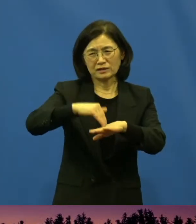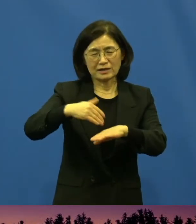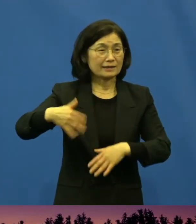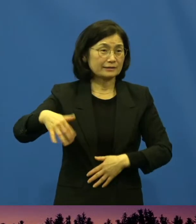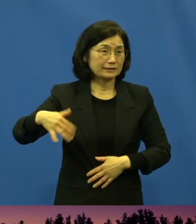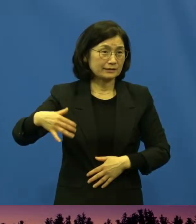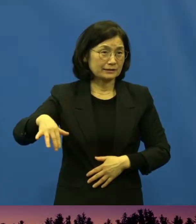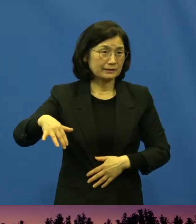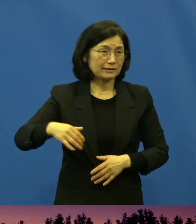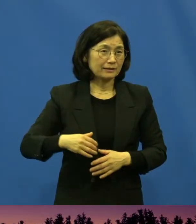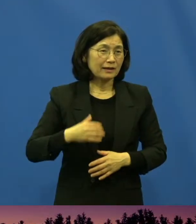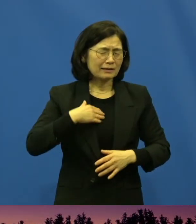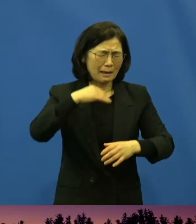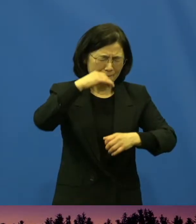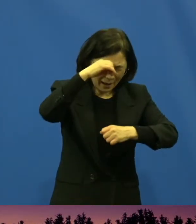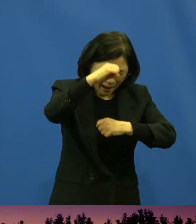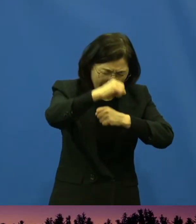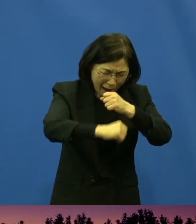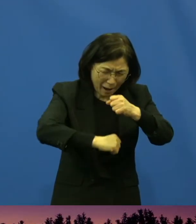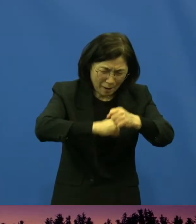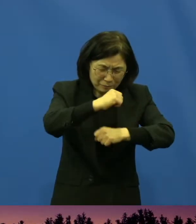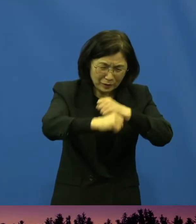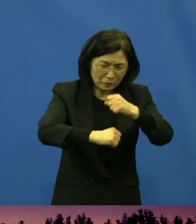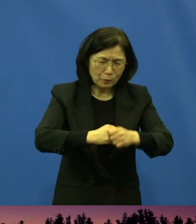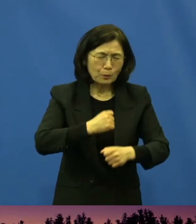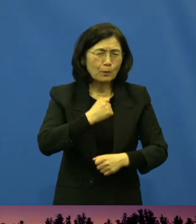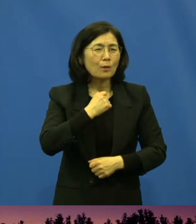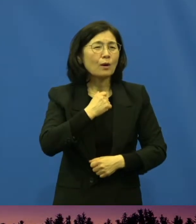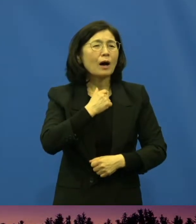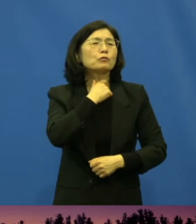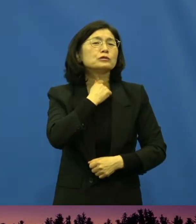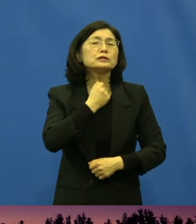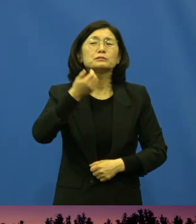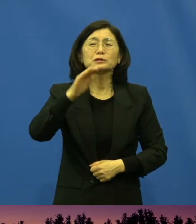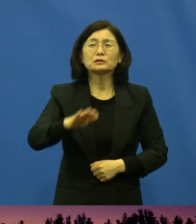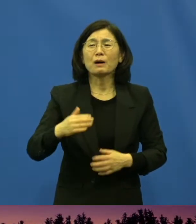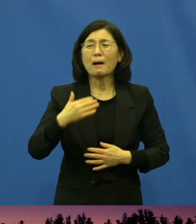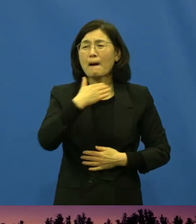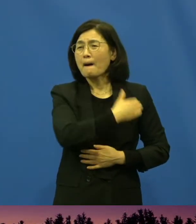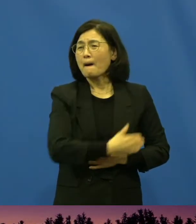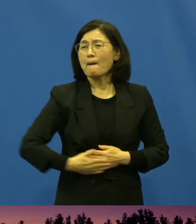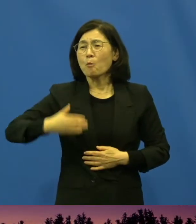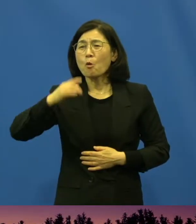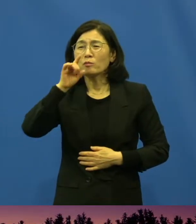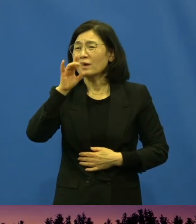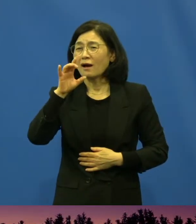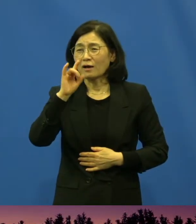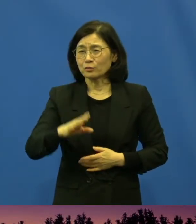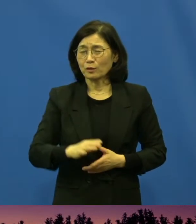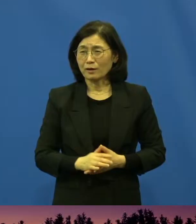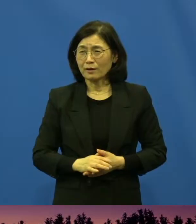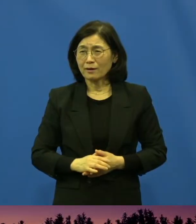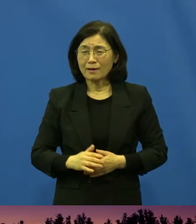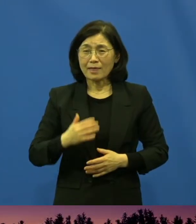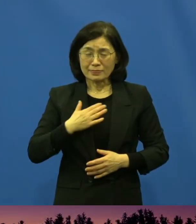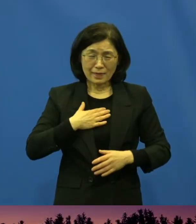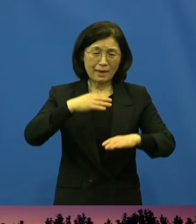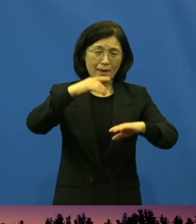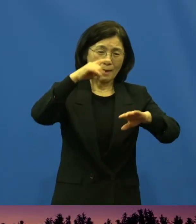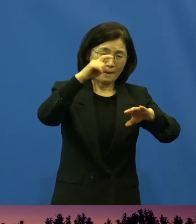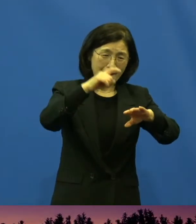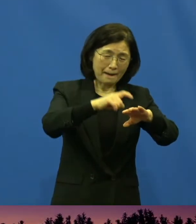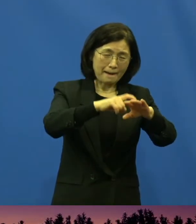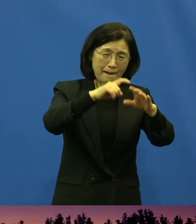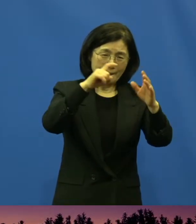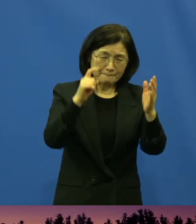그러니까 내 마음대로 안 되는 몸이에요. 그러니까 여러분, 내 마음과 내 마음을 따라오지 않는